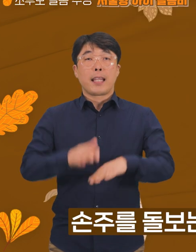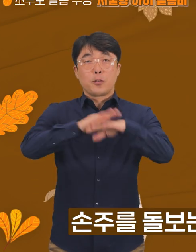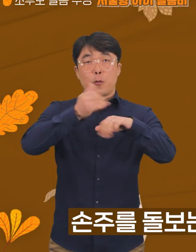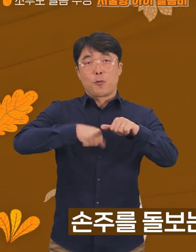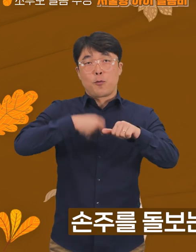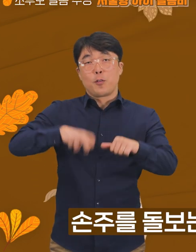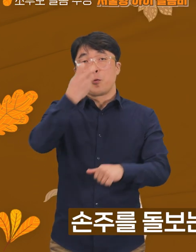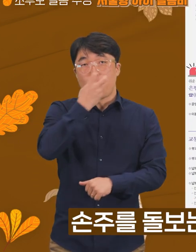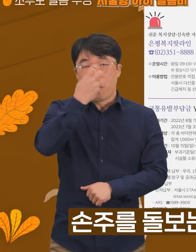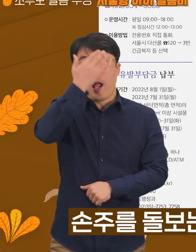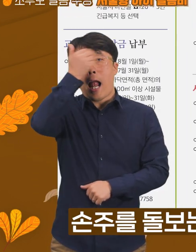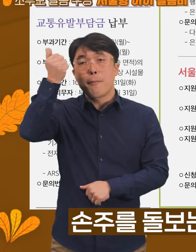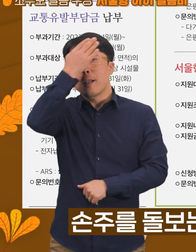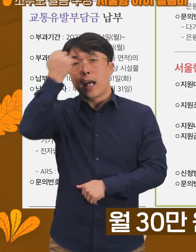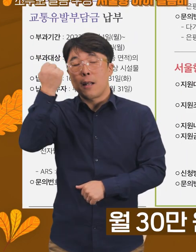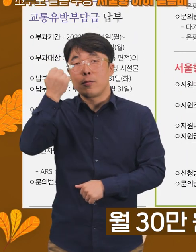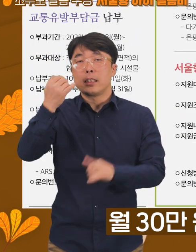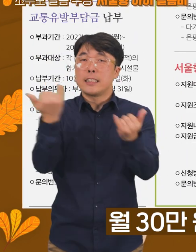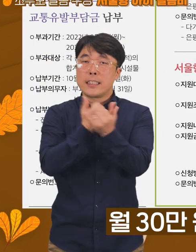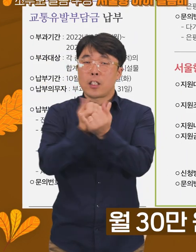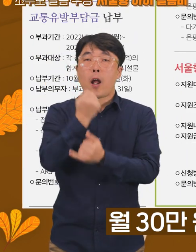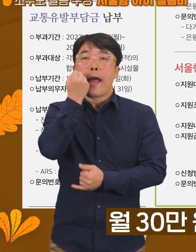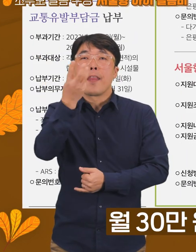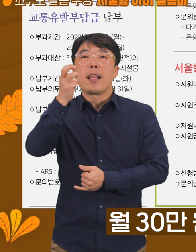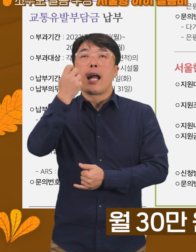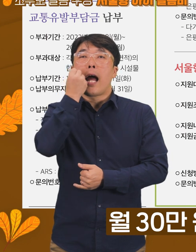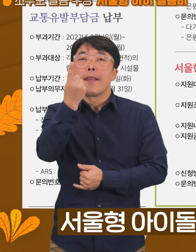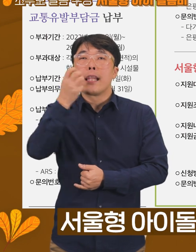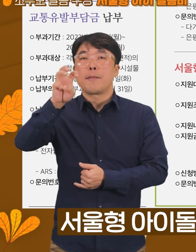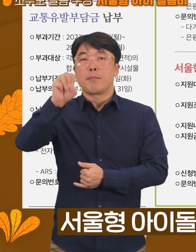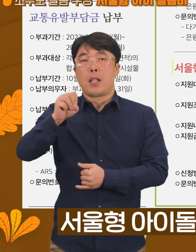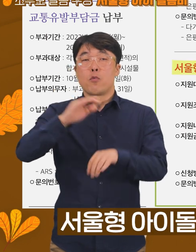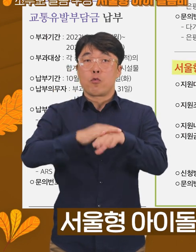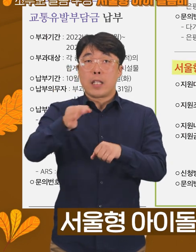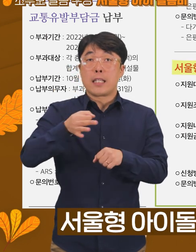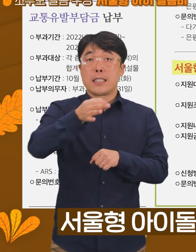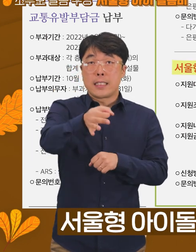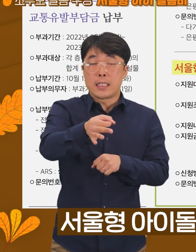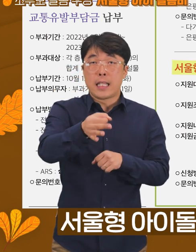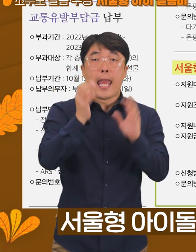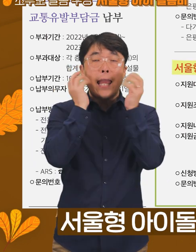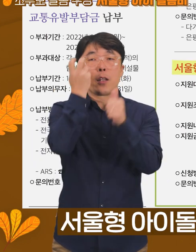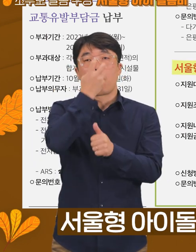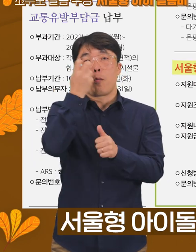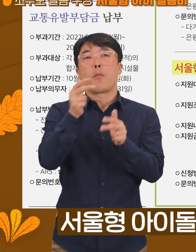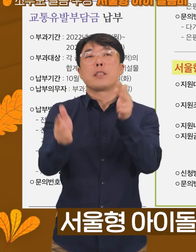손주를 돌보는 조부모나 친인척에게 월 30만원 수당을 지급하는 서울형 아이 돌봄비 사업을